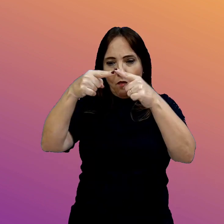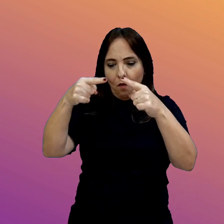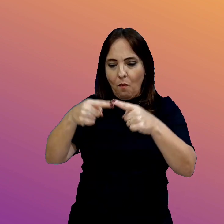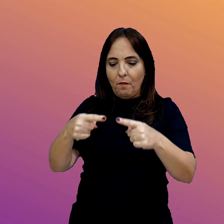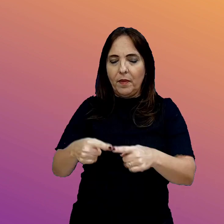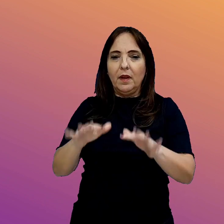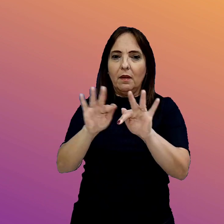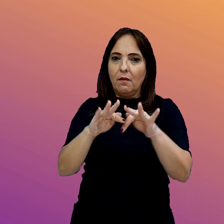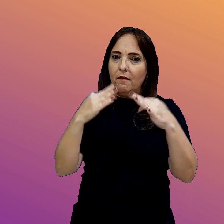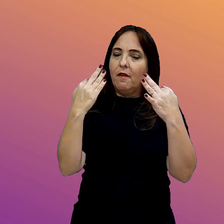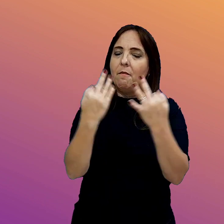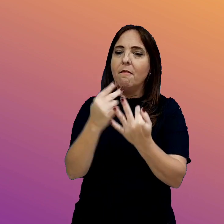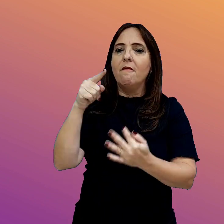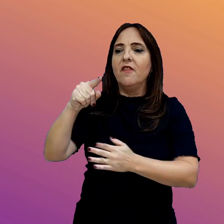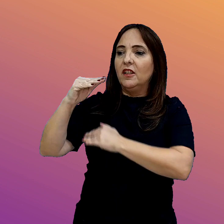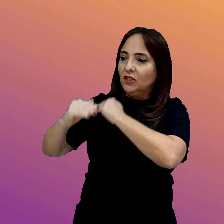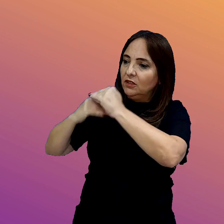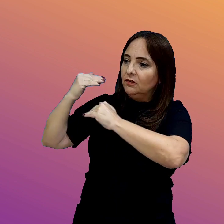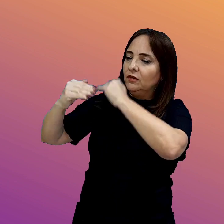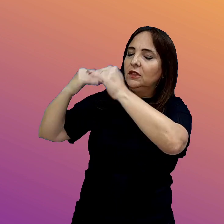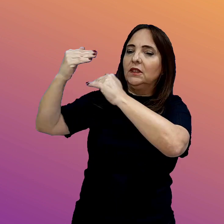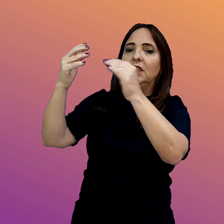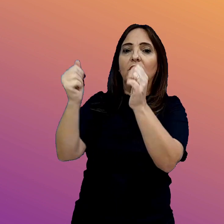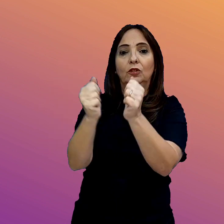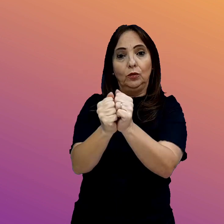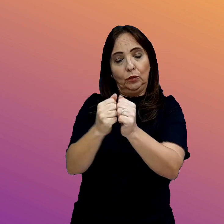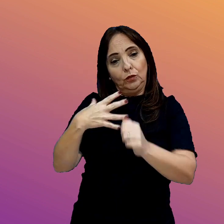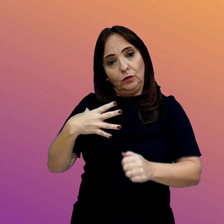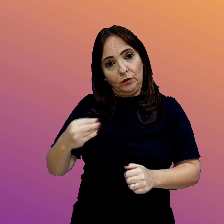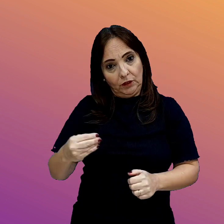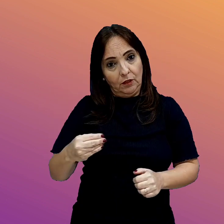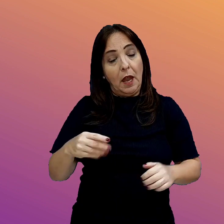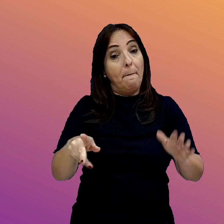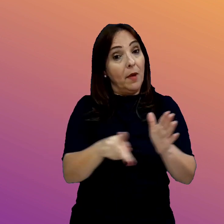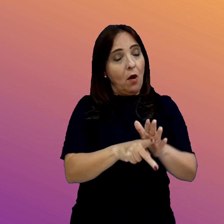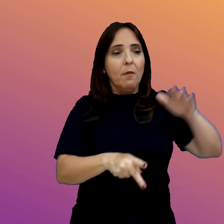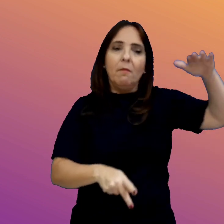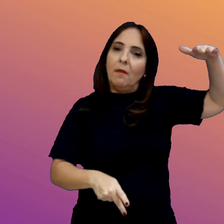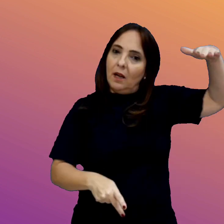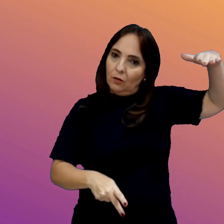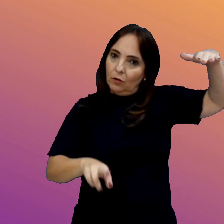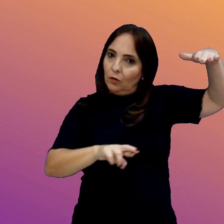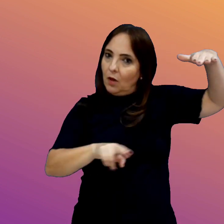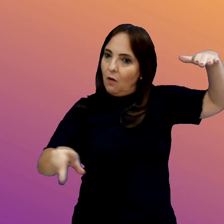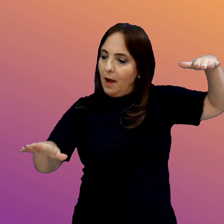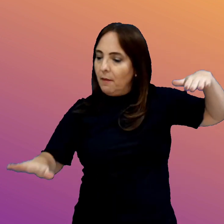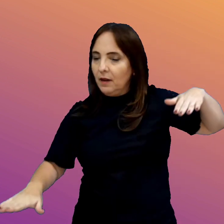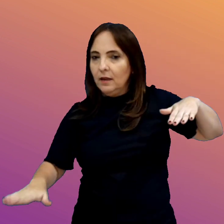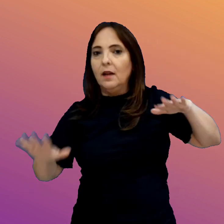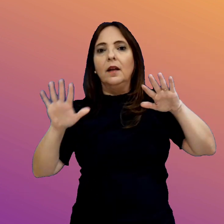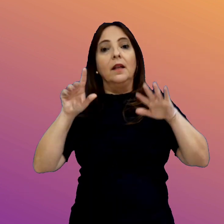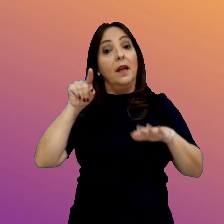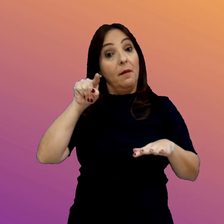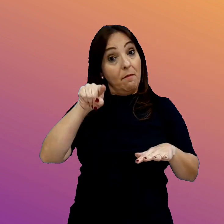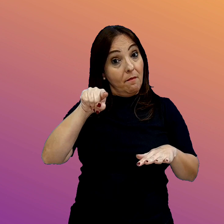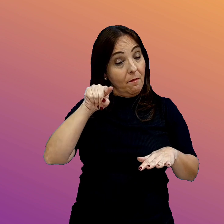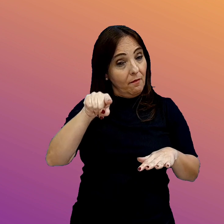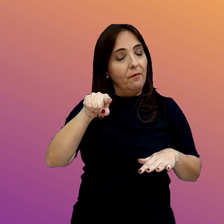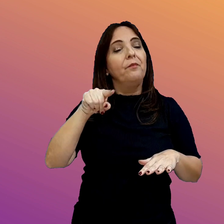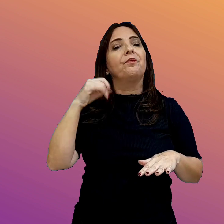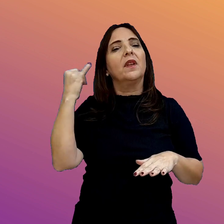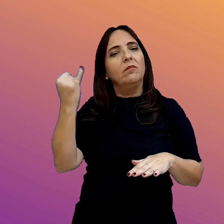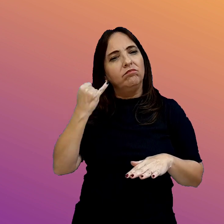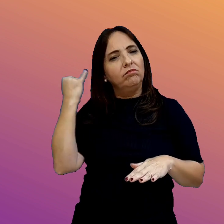filhos, né? É um livro para adultos, não é um livro para crianças. Vale a pena você desenvolver aí esses temas com os